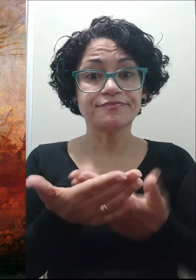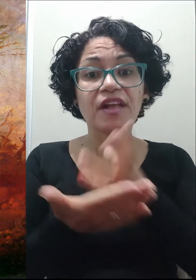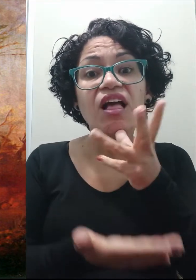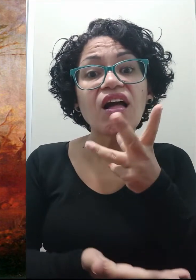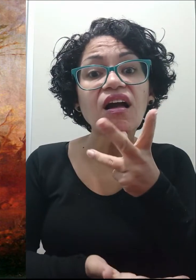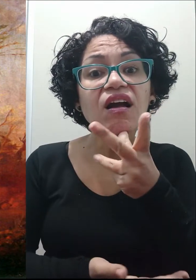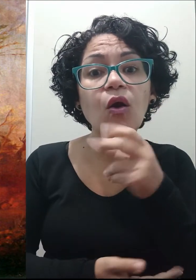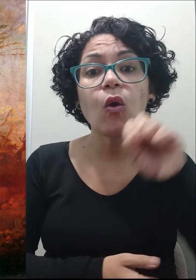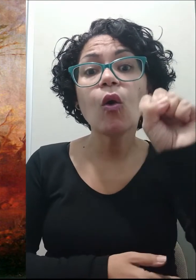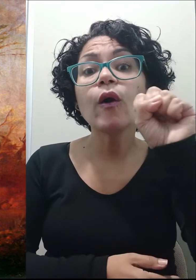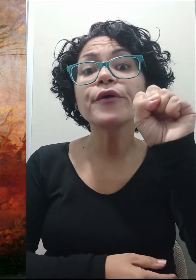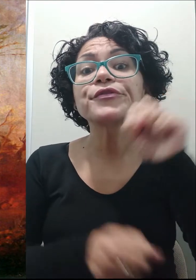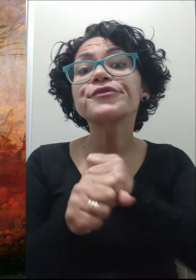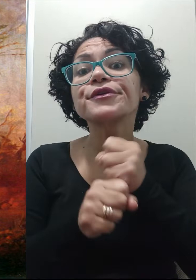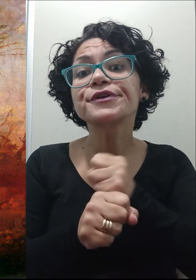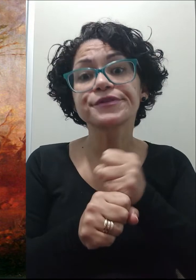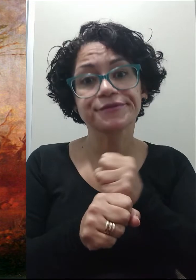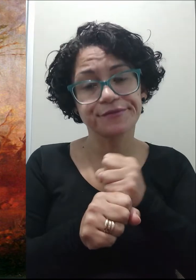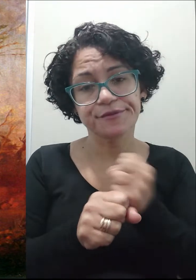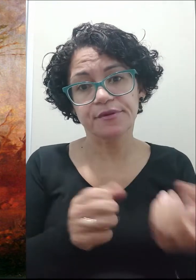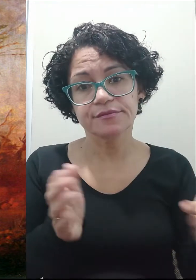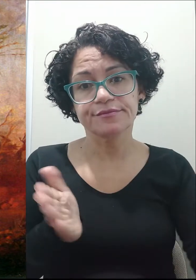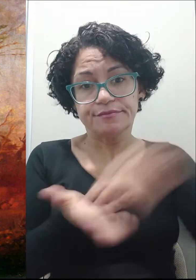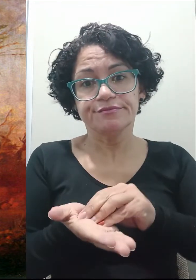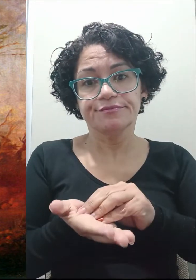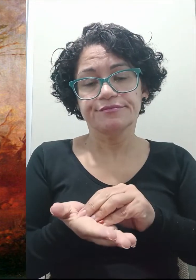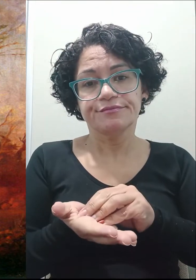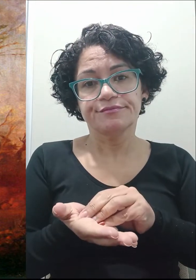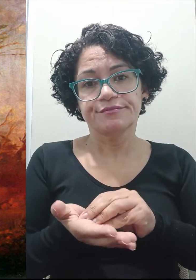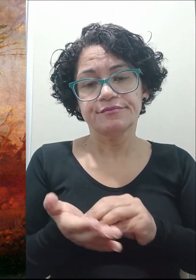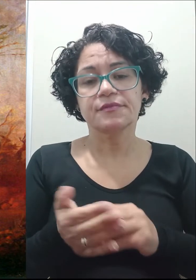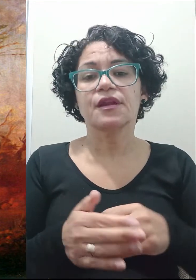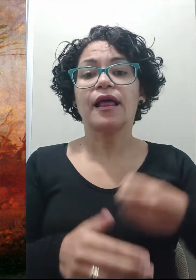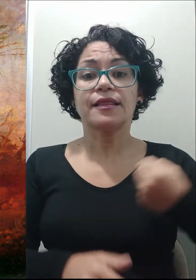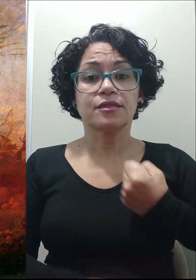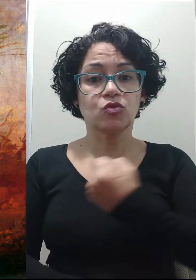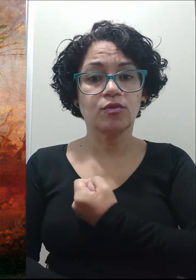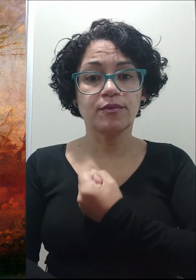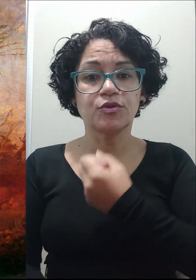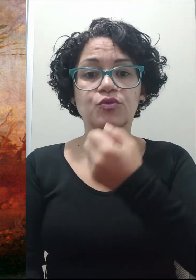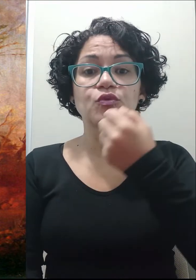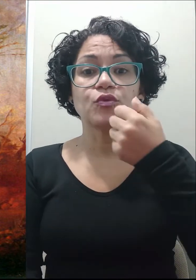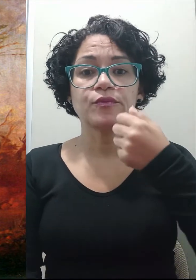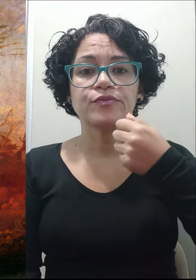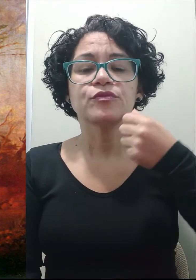ser regulamentada. A regulamentação, por intermédio da Lei número